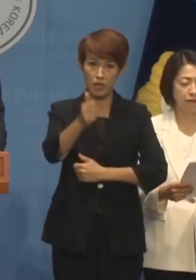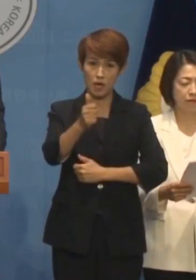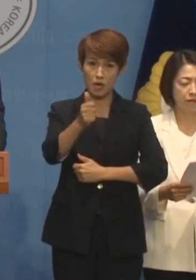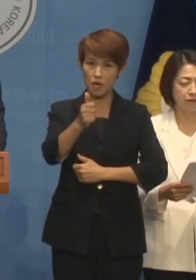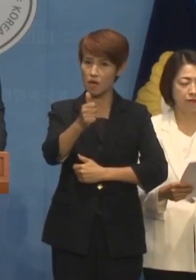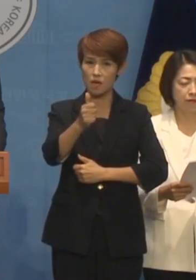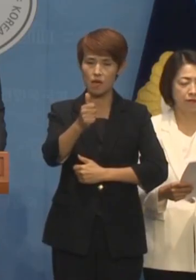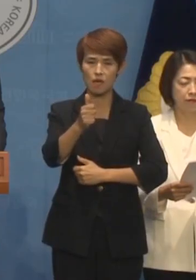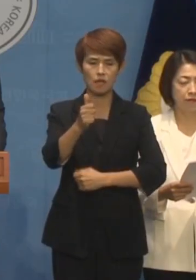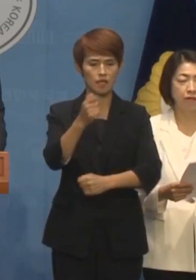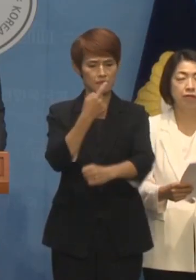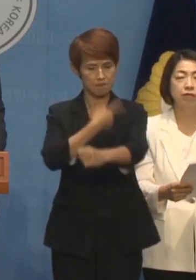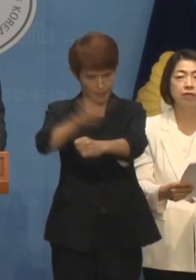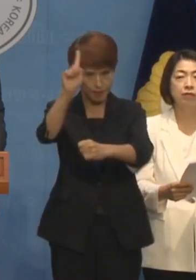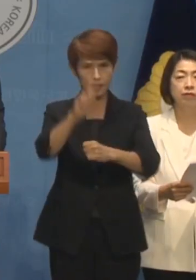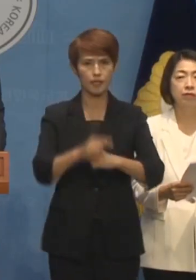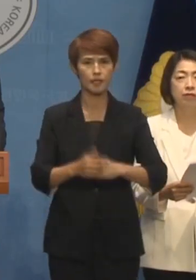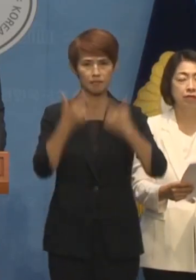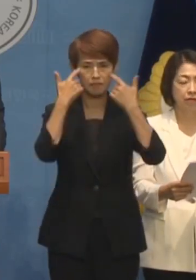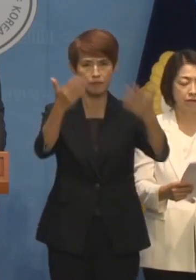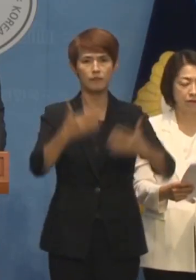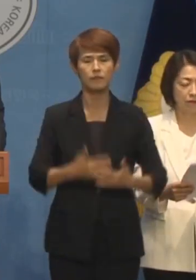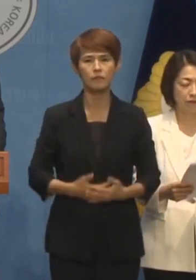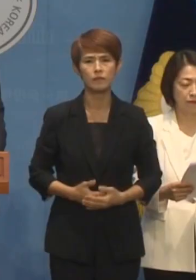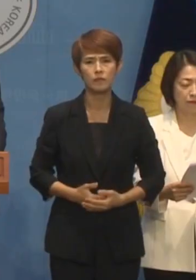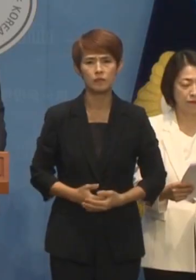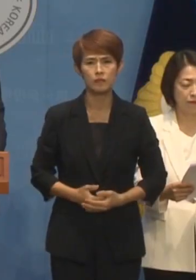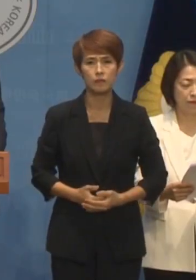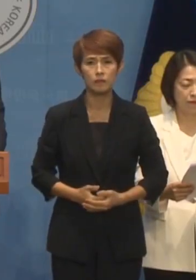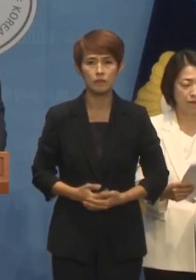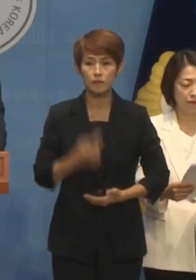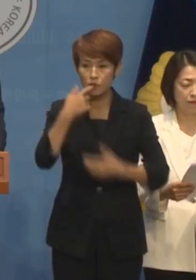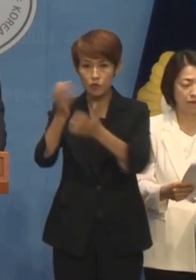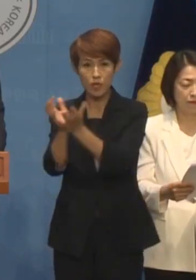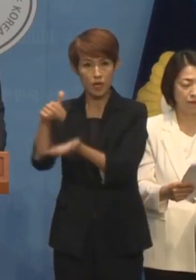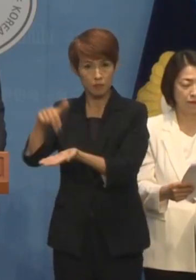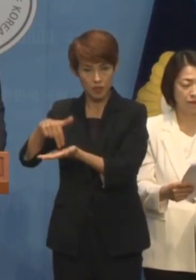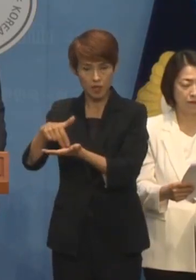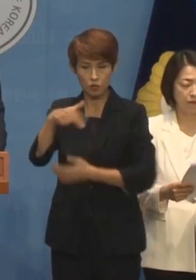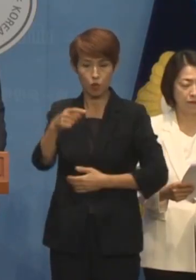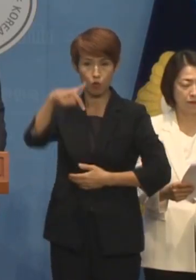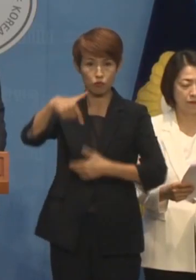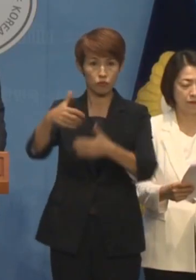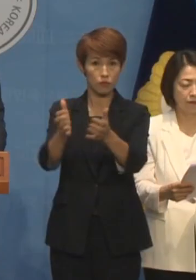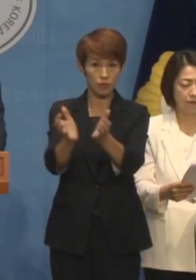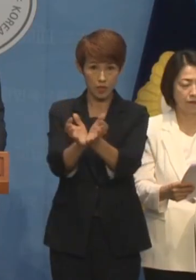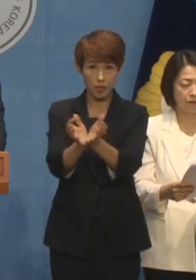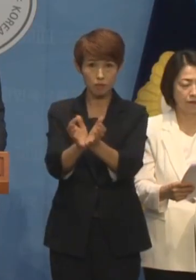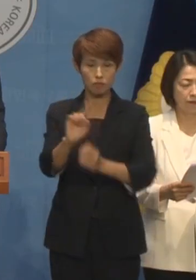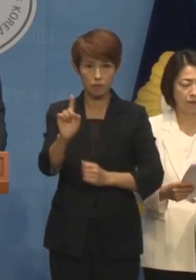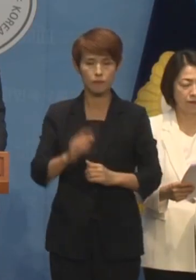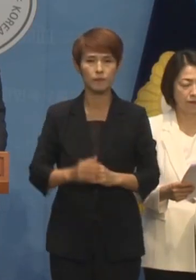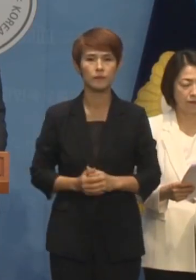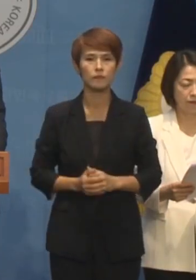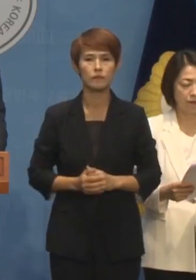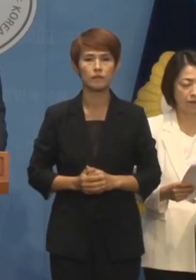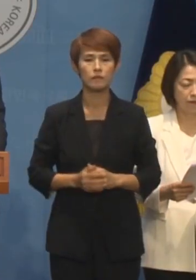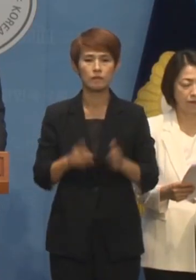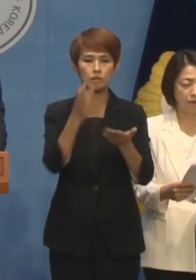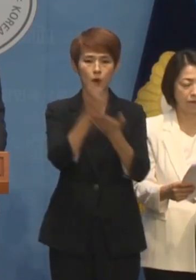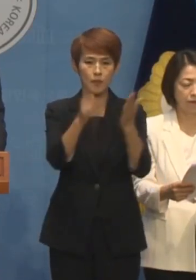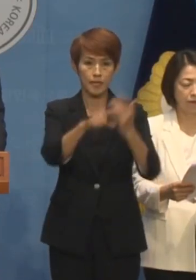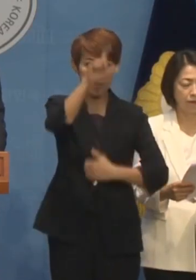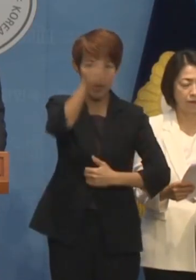방송통신위원장으로서 부적격 인사임이 확인되었다. 더불어민주당과 조국혁신당은 법인카드 사적 유용에